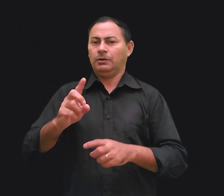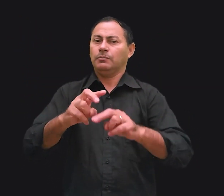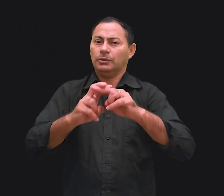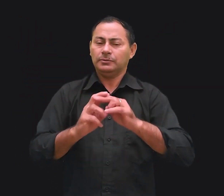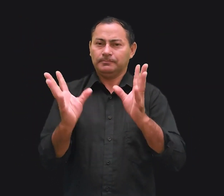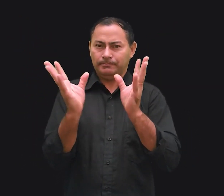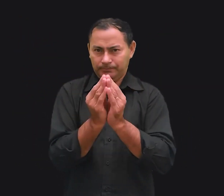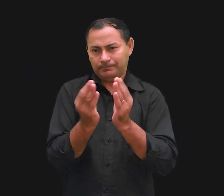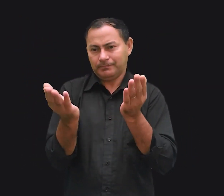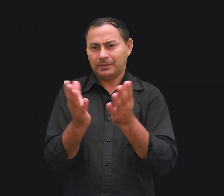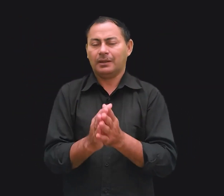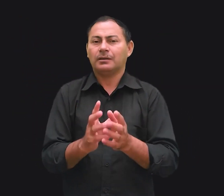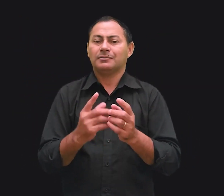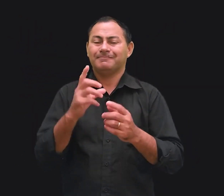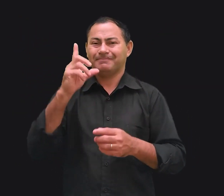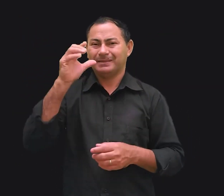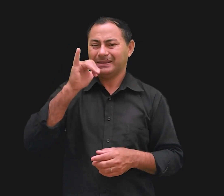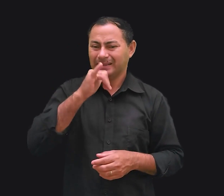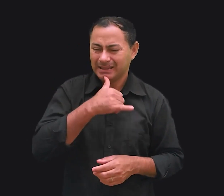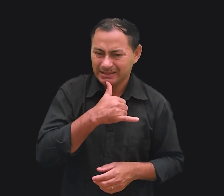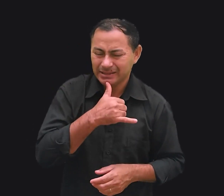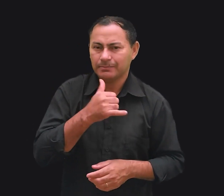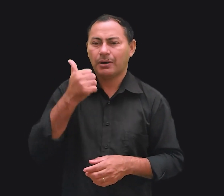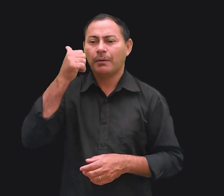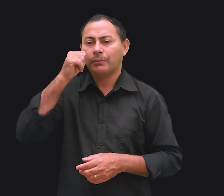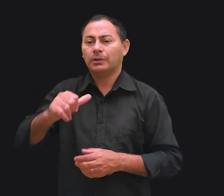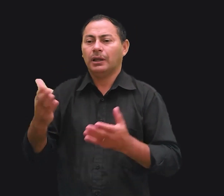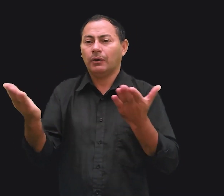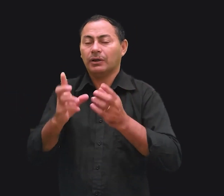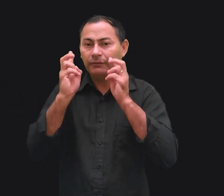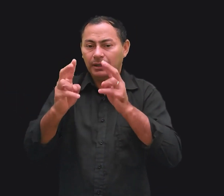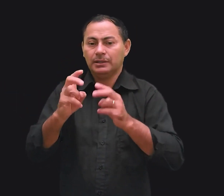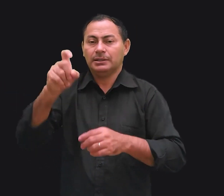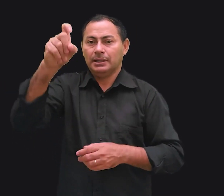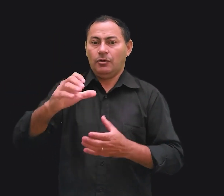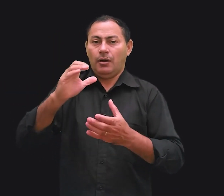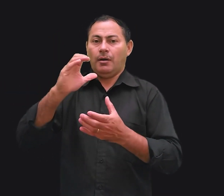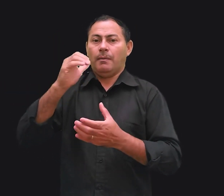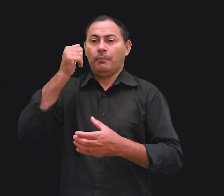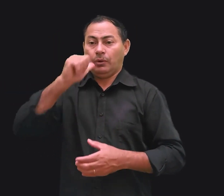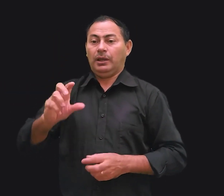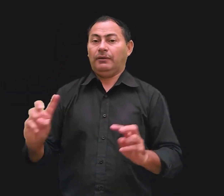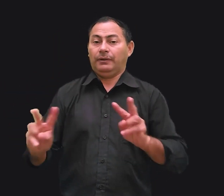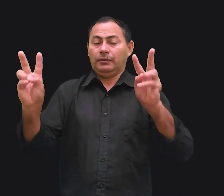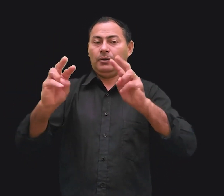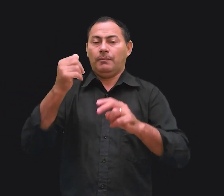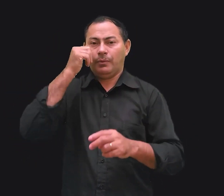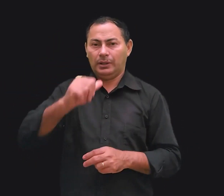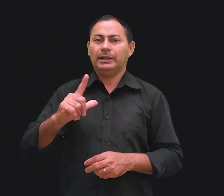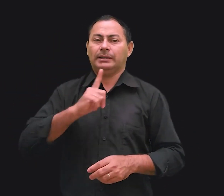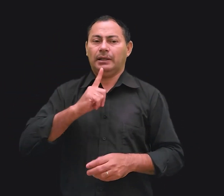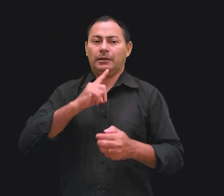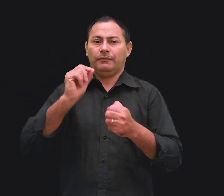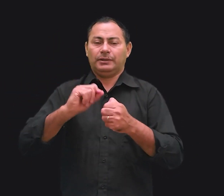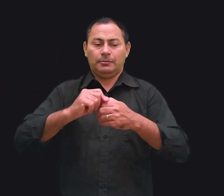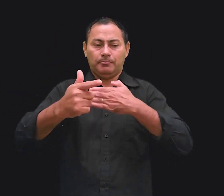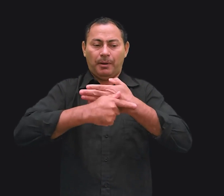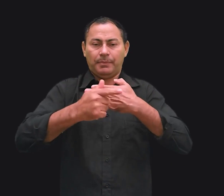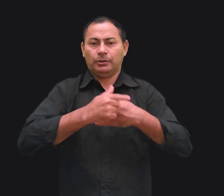eliminadas. Por isso concluímos como é desastroso para a mulher em nossa cultura ouvir que, para ser uma mulher valorizada, uma mulher tem que fazer o papel